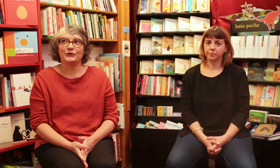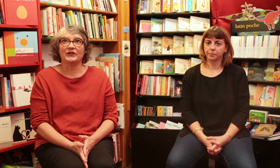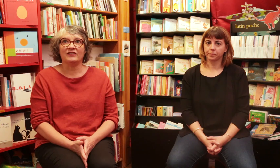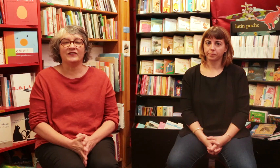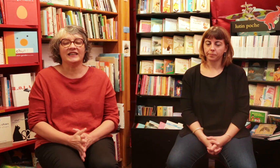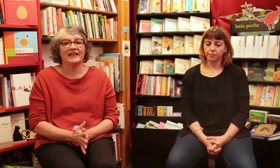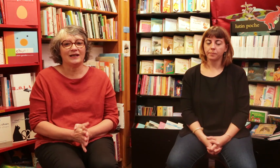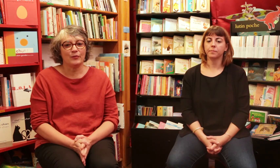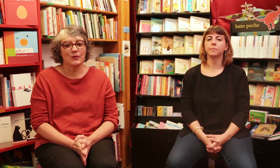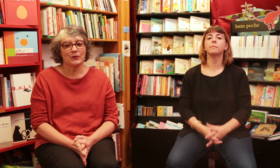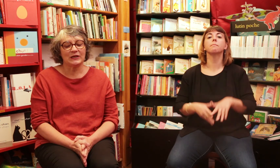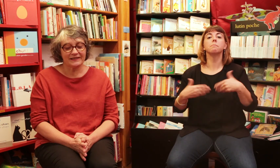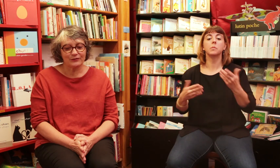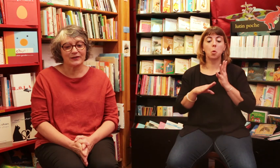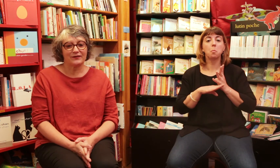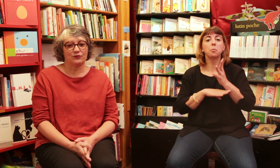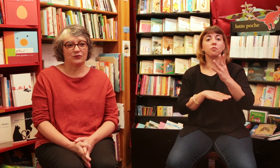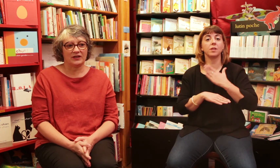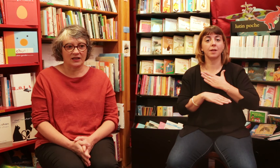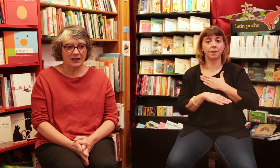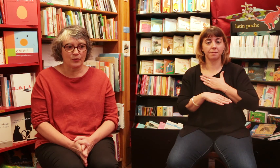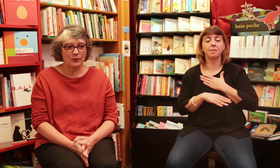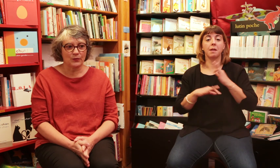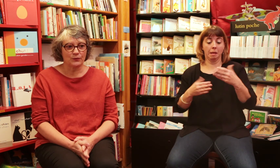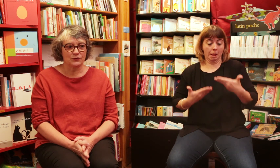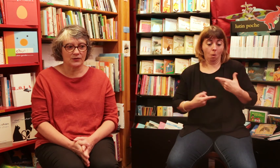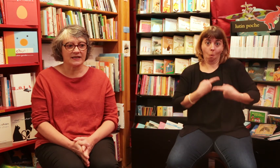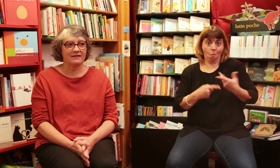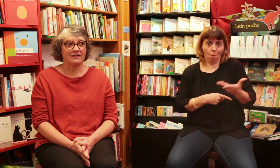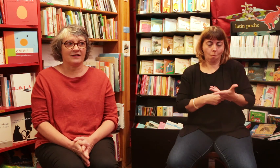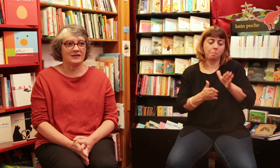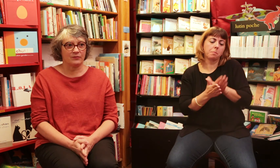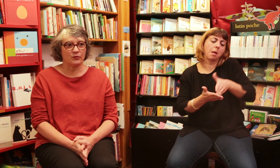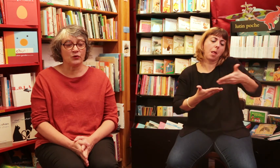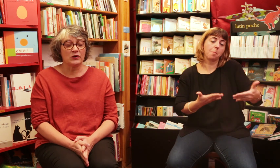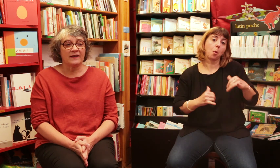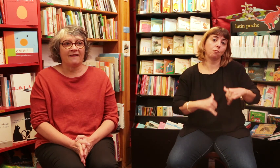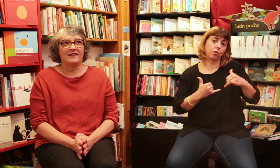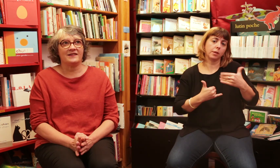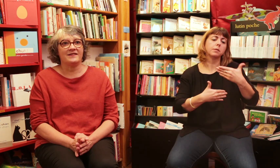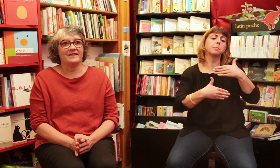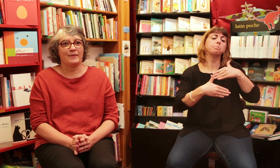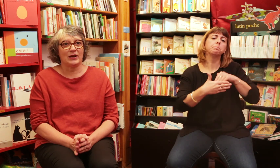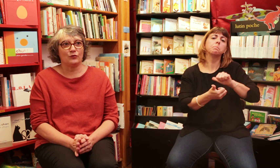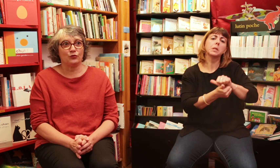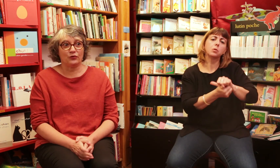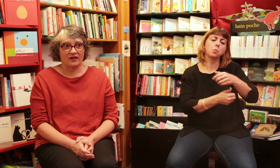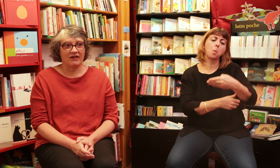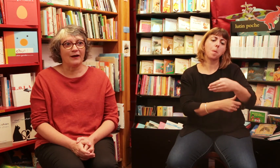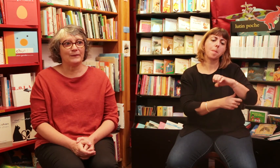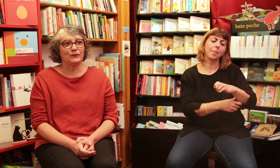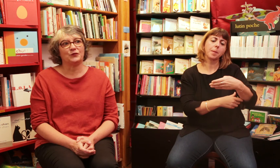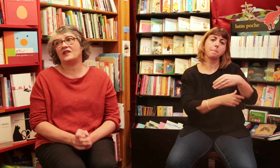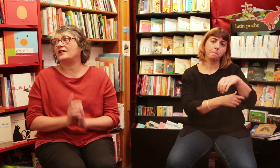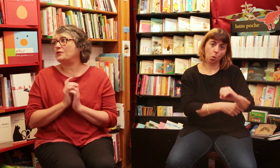Je suis en train de finir un album, les illustrations d'un album jeunesse chez Mémo, qui s'appelle Où ça